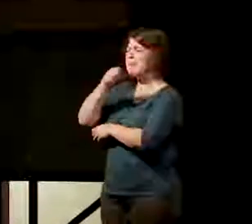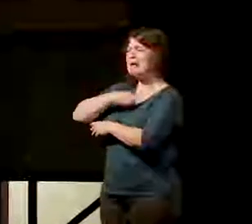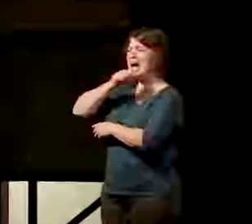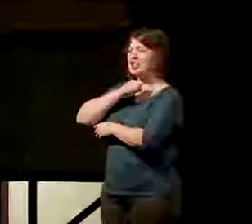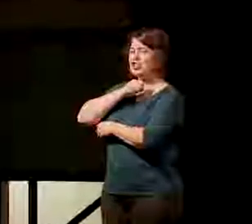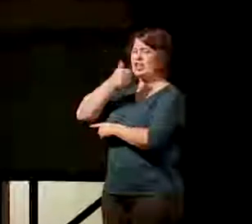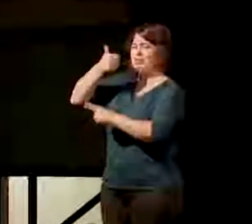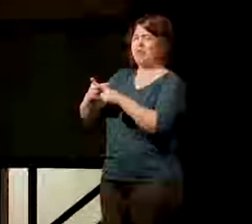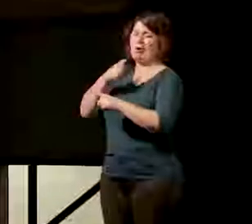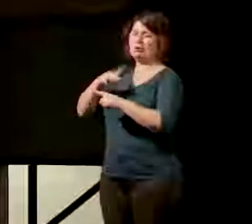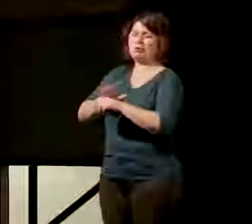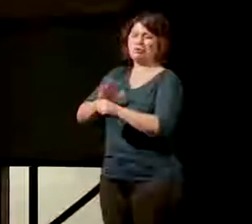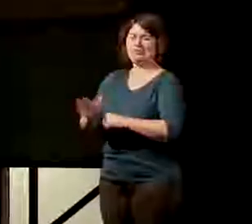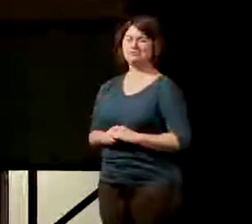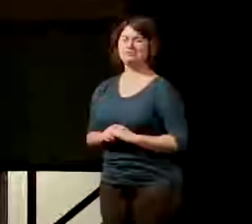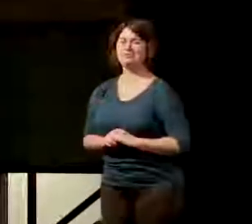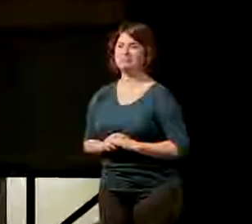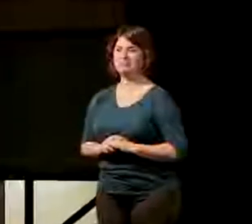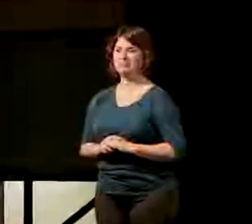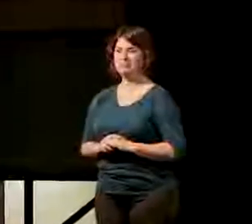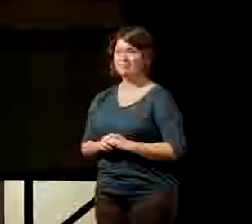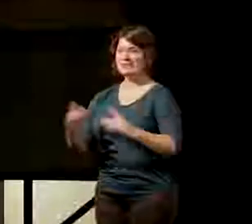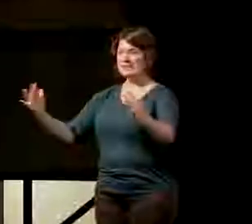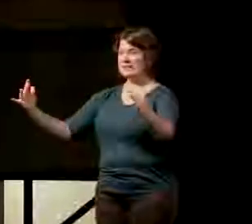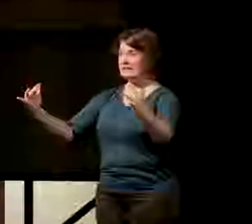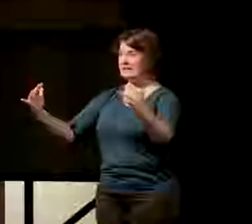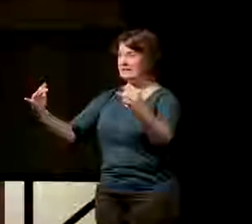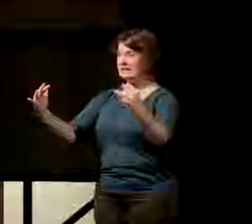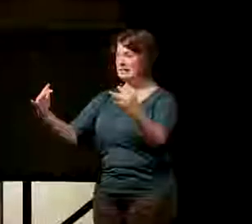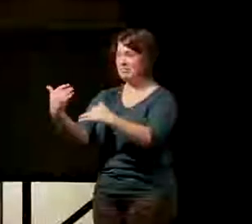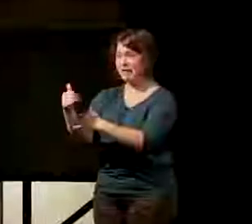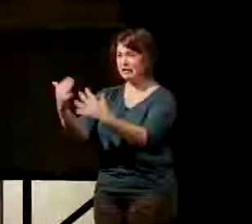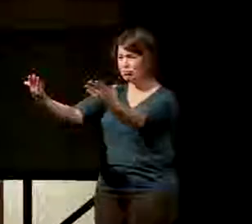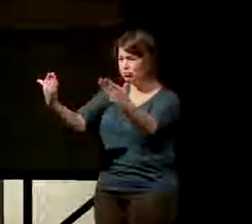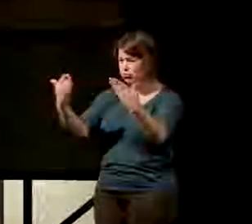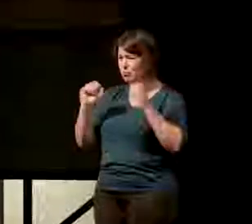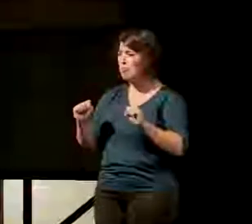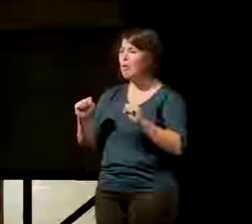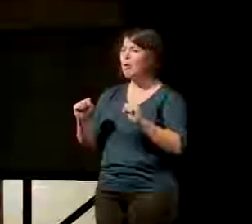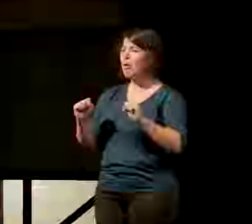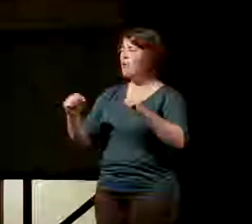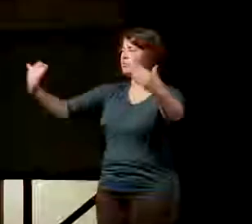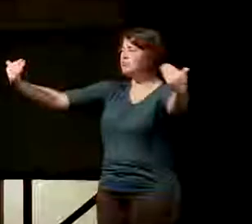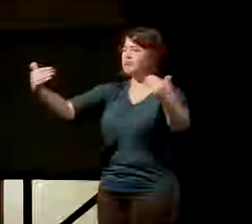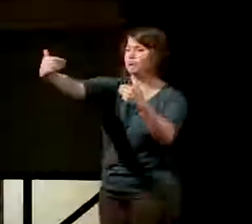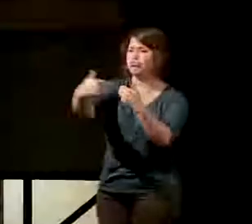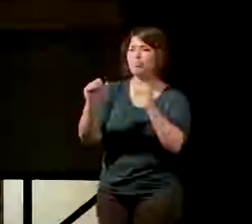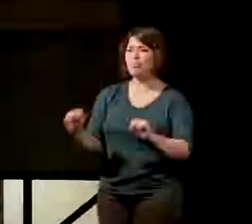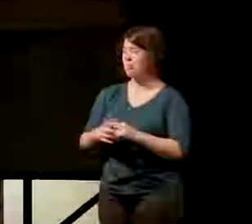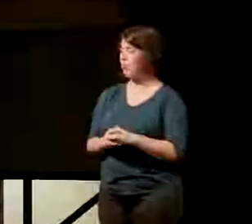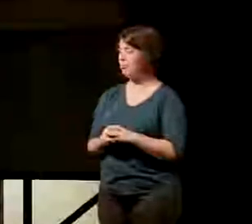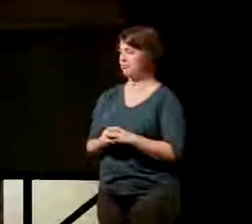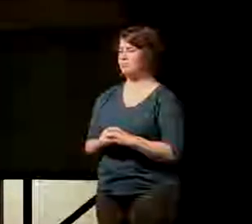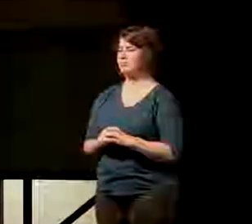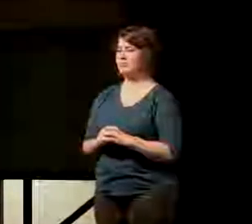suffit. Vous êtes de plus en plus nombreux, n'hésitez pas à essayer d'avancer un petit peu dans les coursives. Tiens, en premier